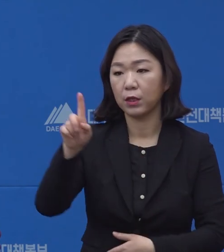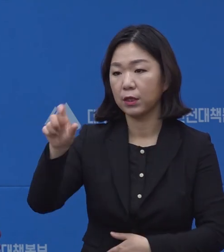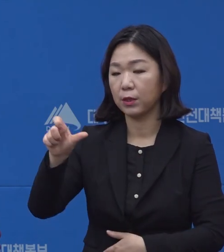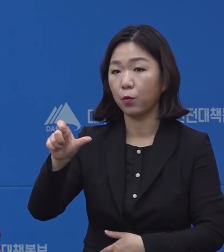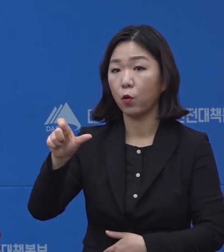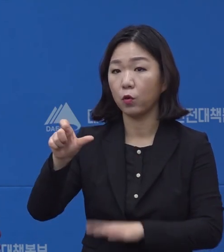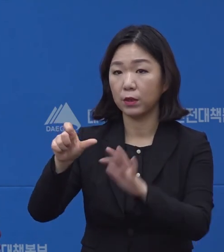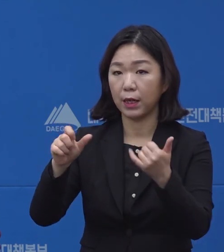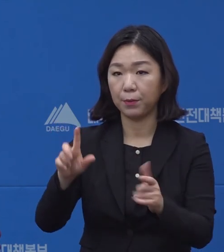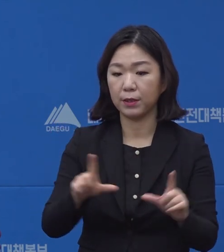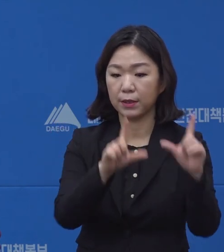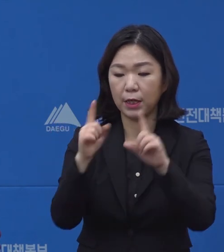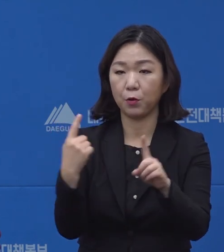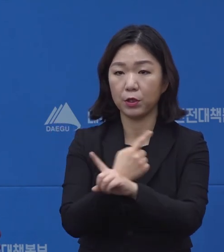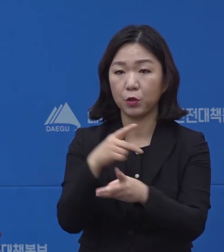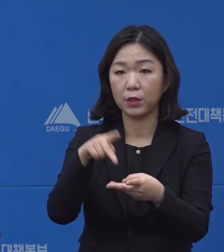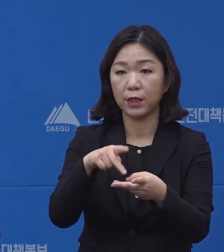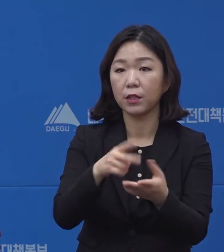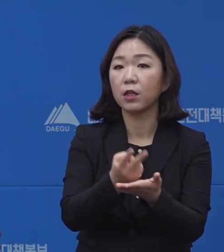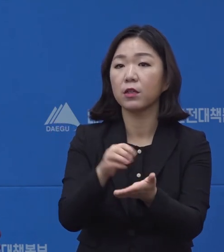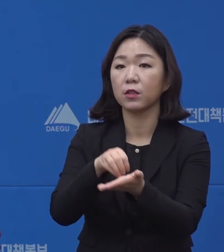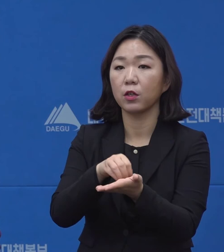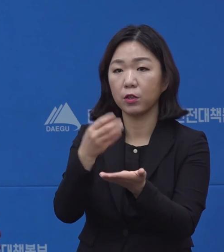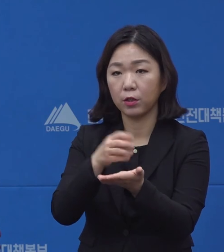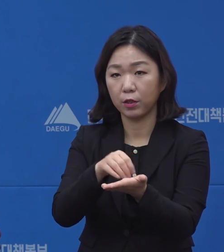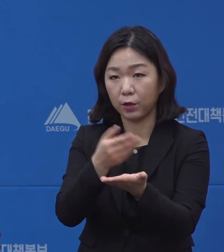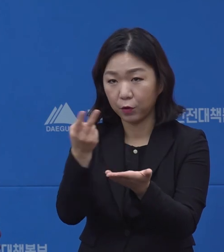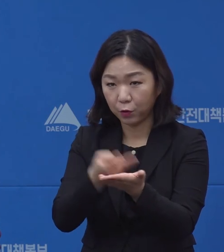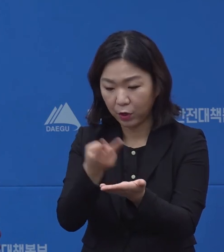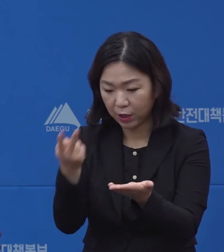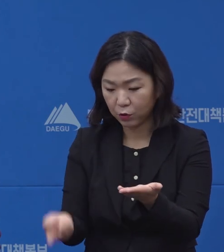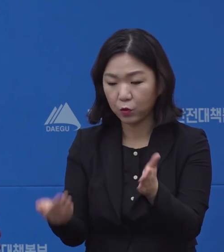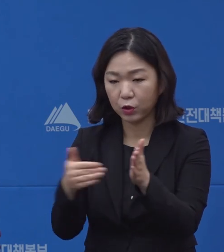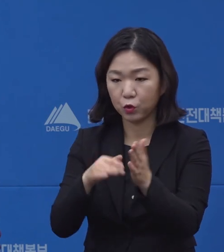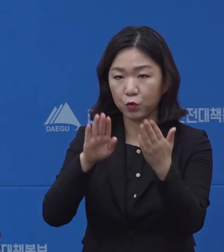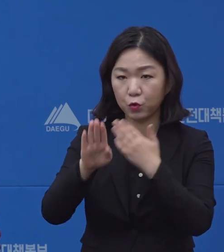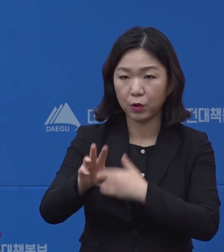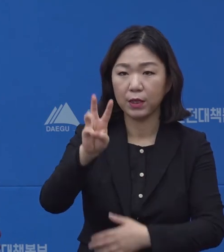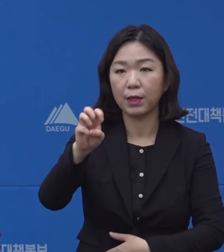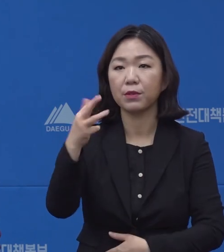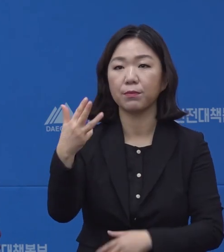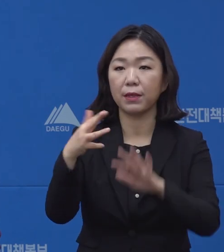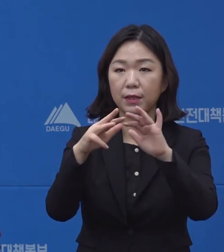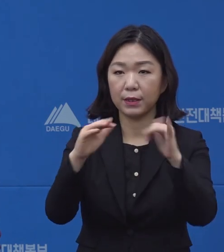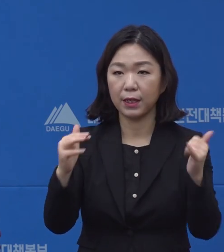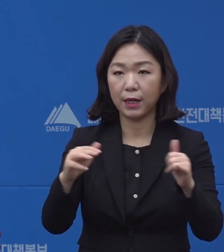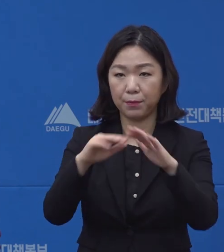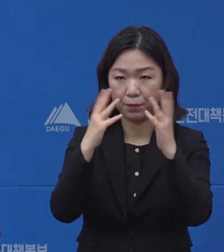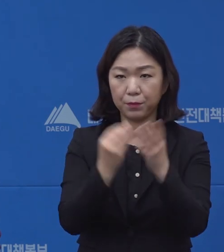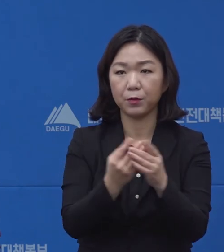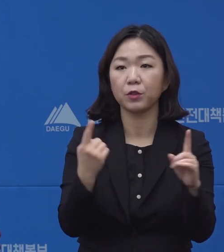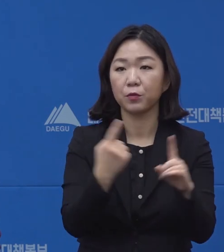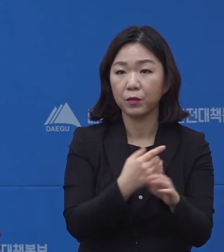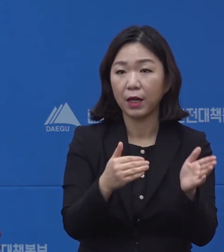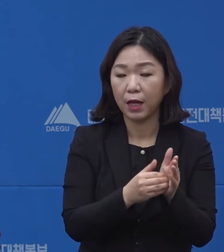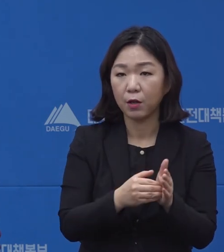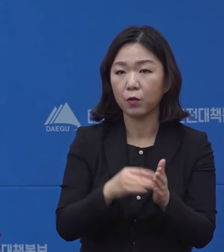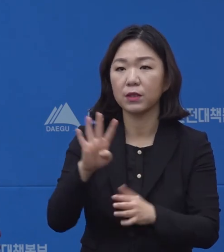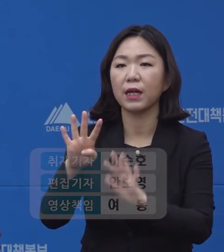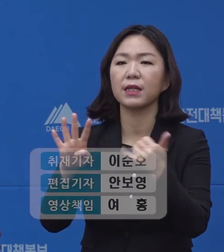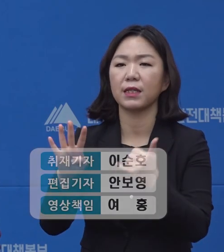15명이 생활치료센터에서 퇴소한 등 38명이 완치되고 4명의 환자가 사망하여